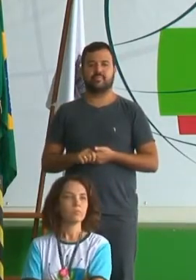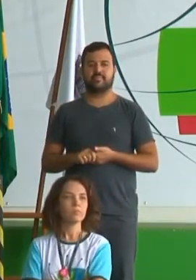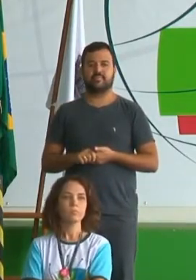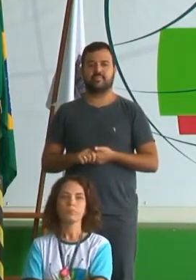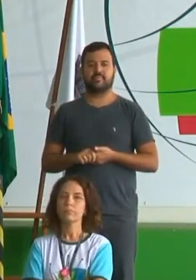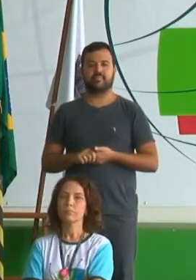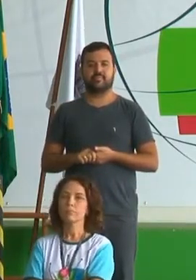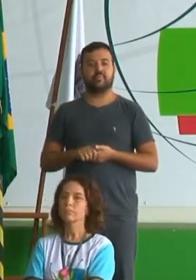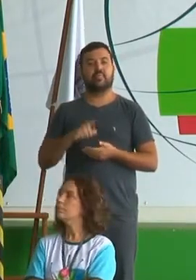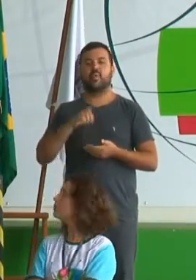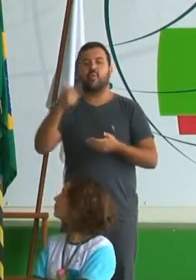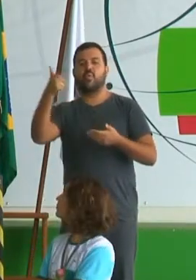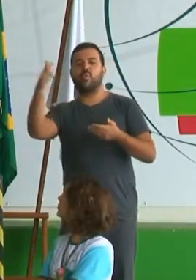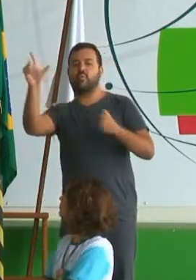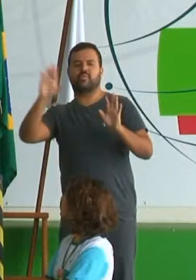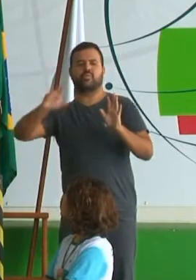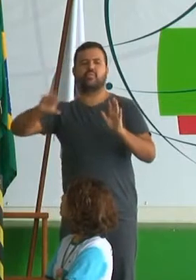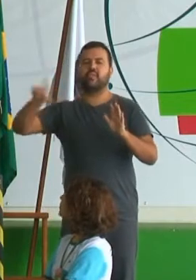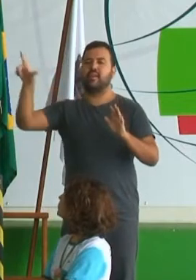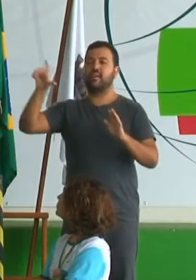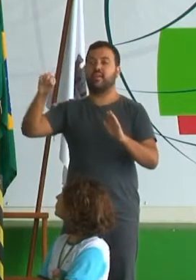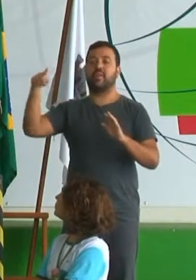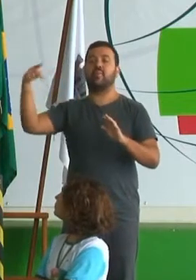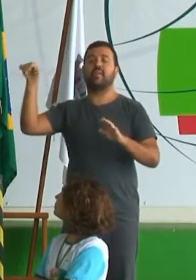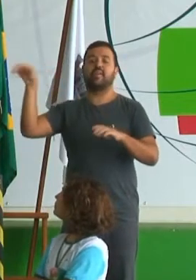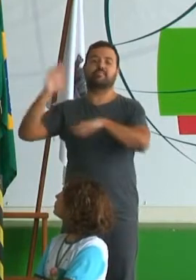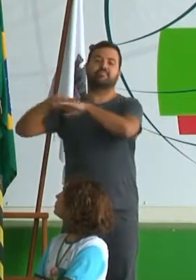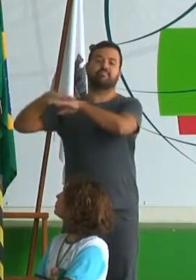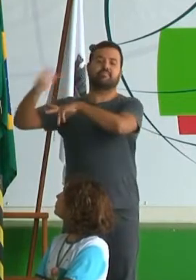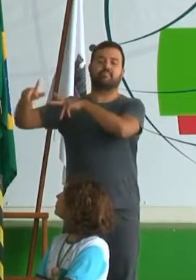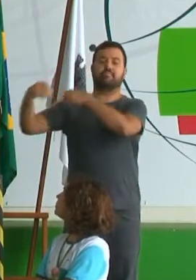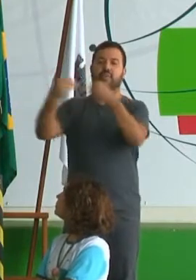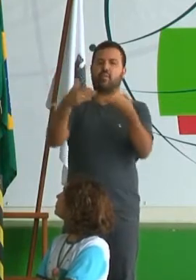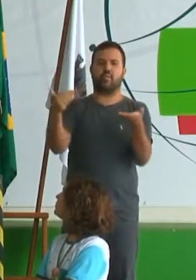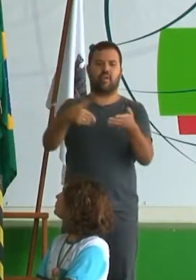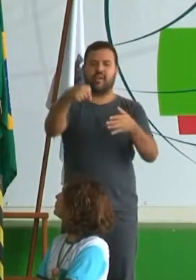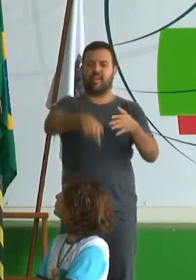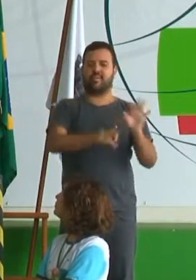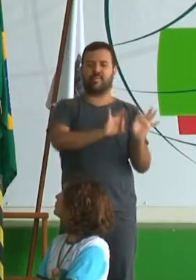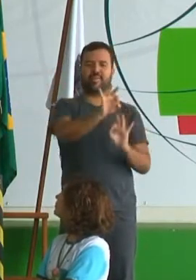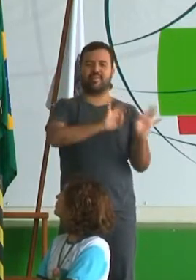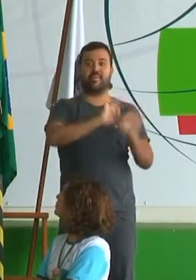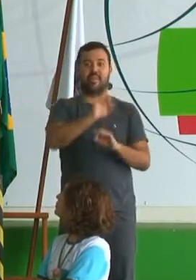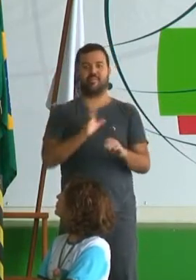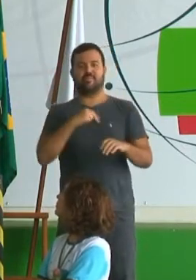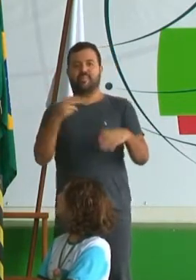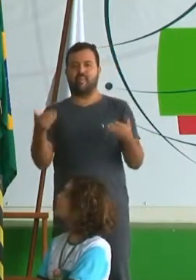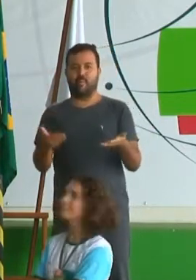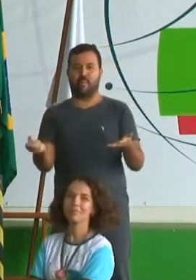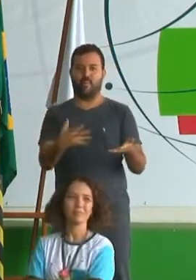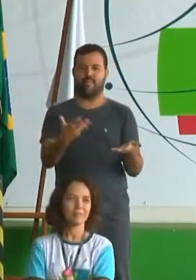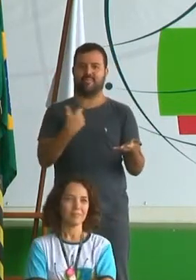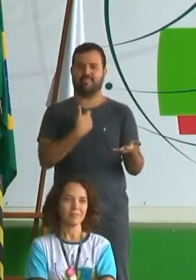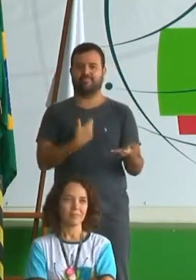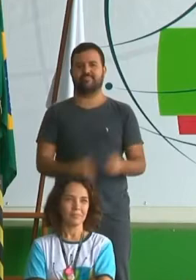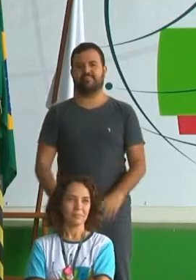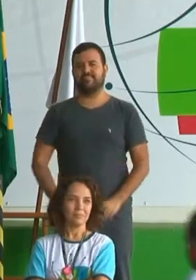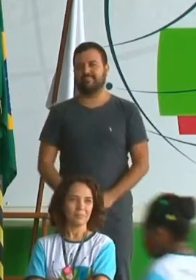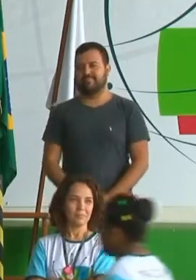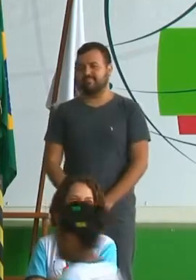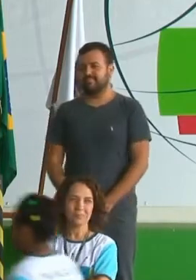É que é outro sorteio. Esse, o Lopes Livros está oferecendo agora. Não é da nossa organização, foi uma surpresa.